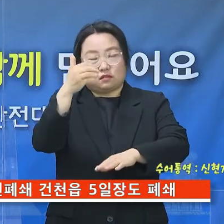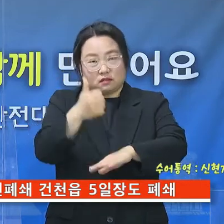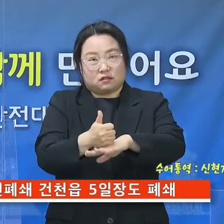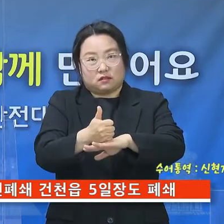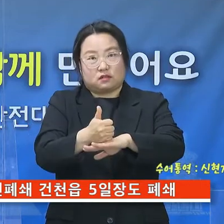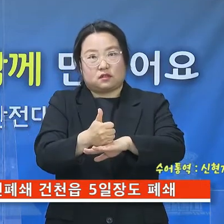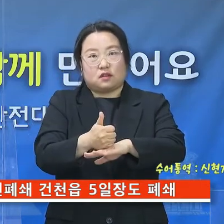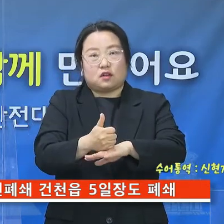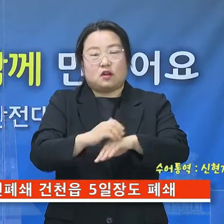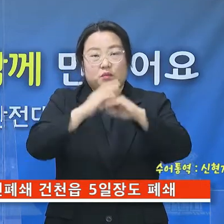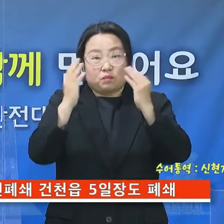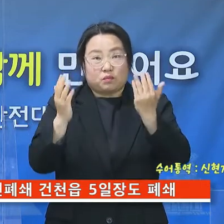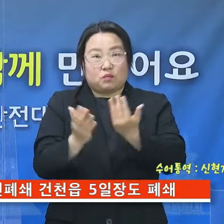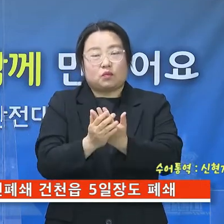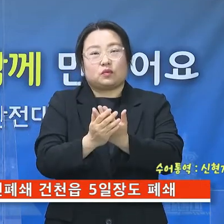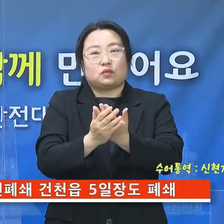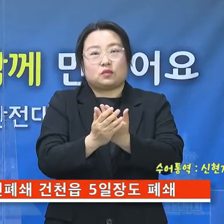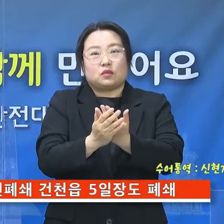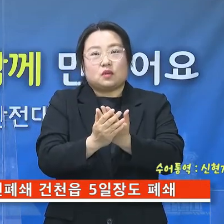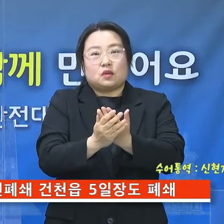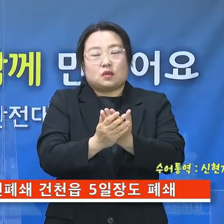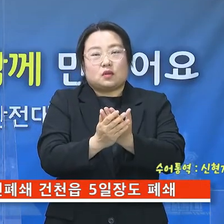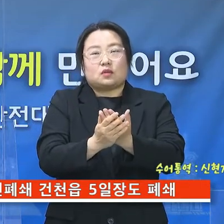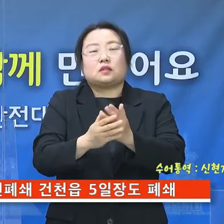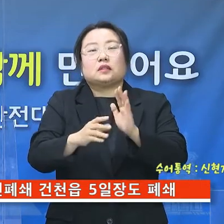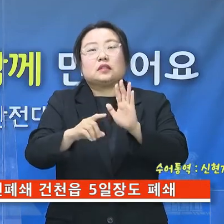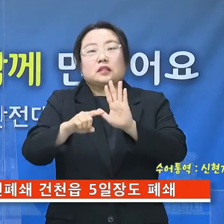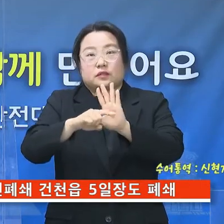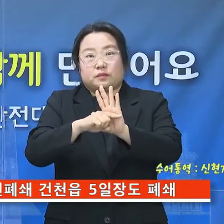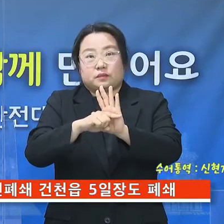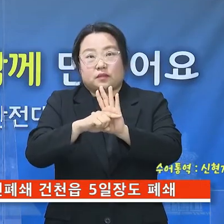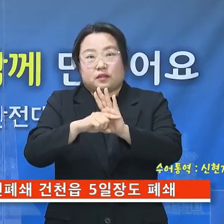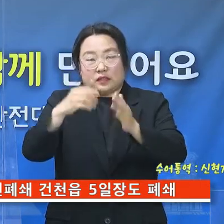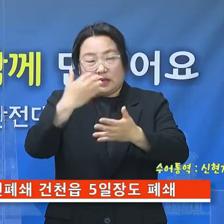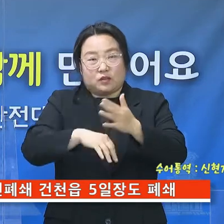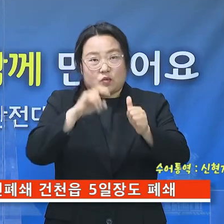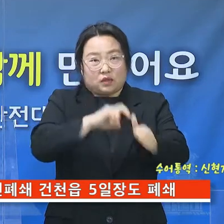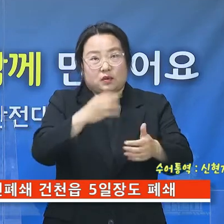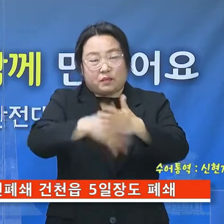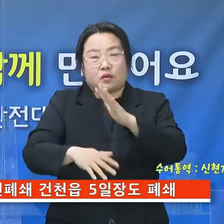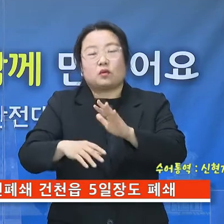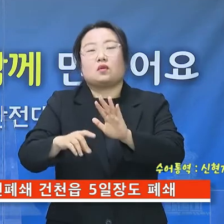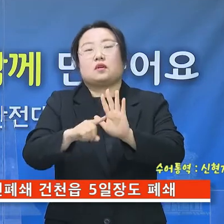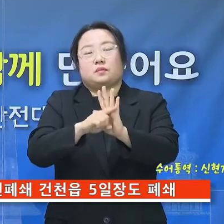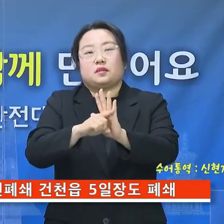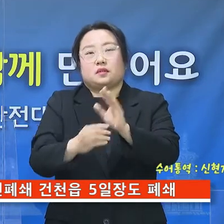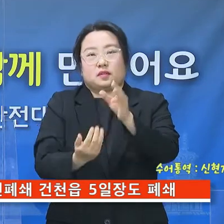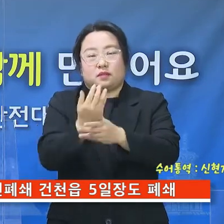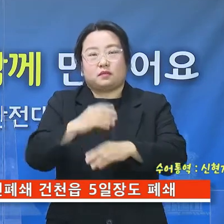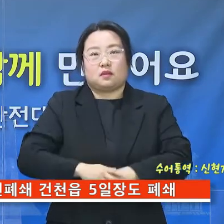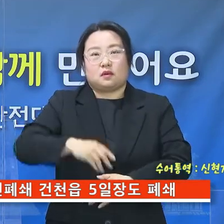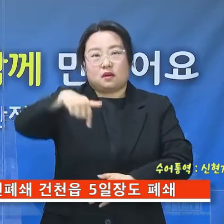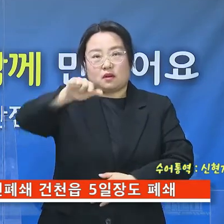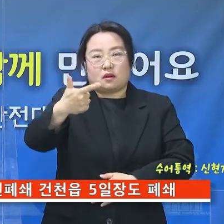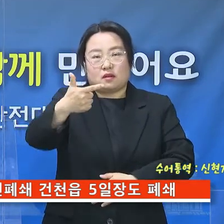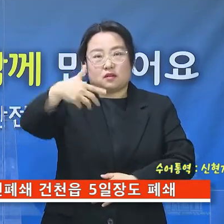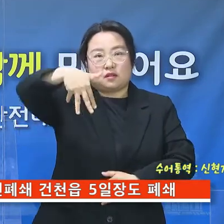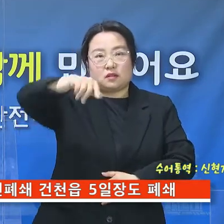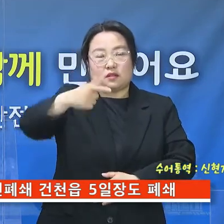모두 검성 판정을 받았습니다 건천 소재의 경로당 관련 감녕 확산으로